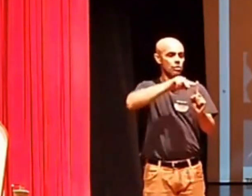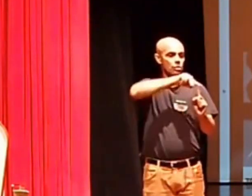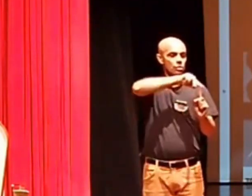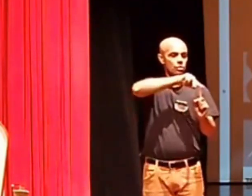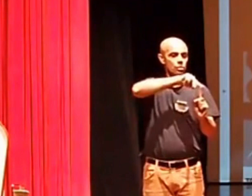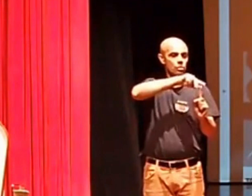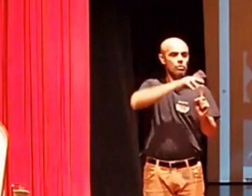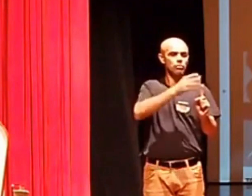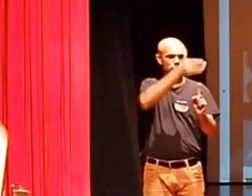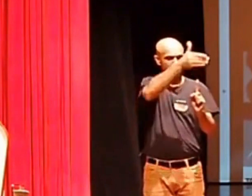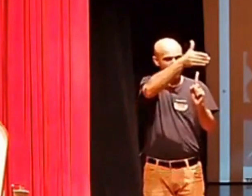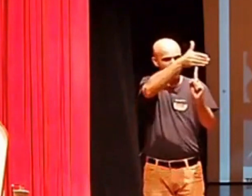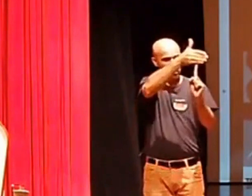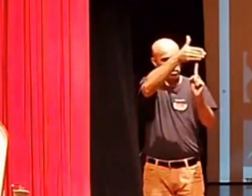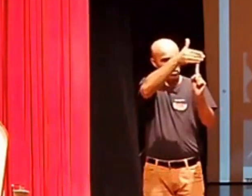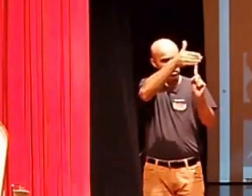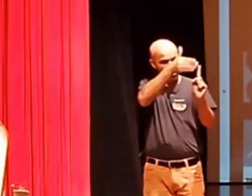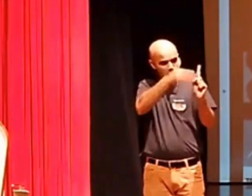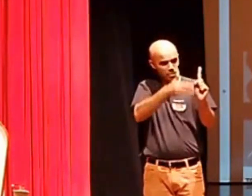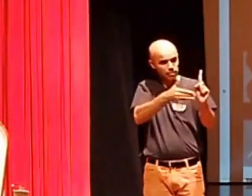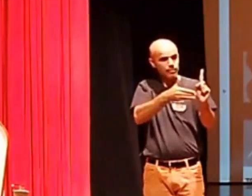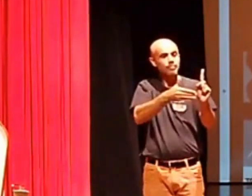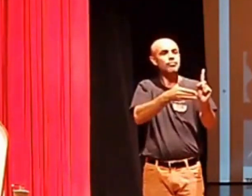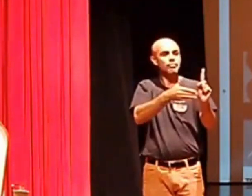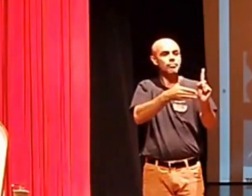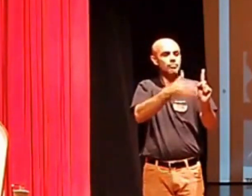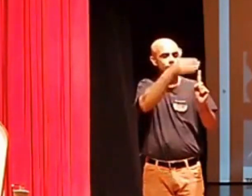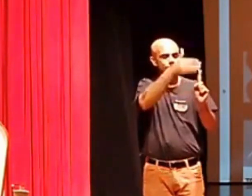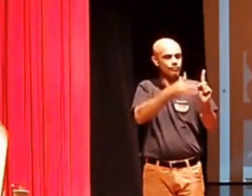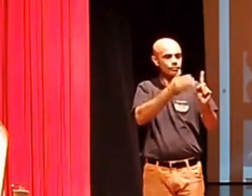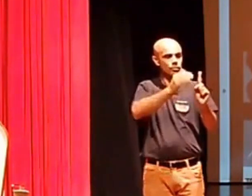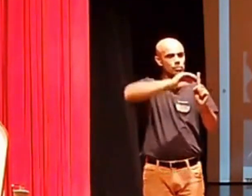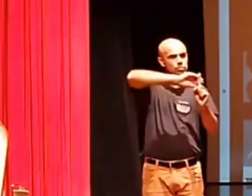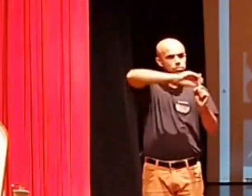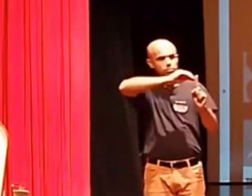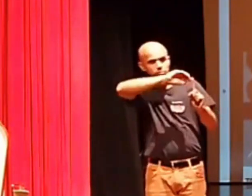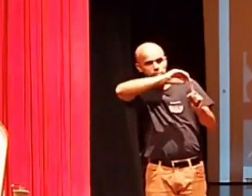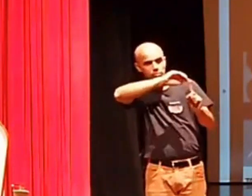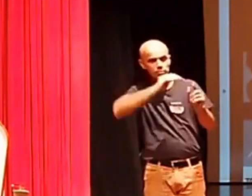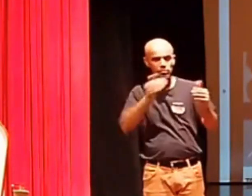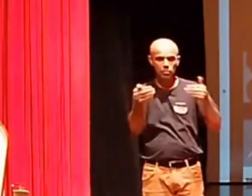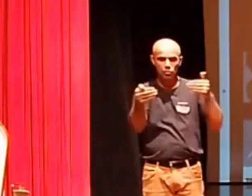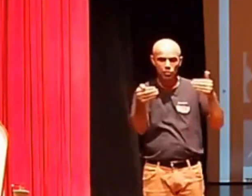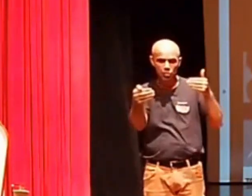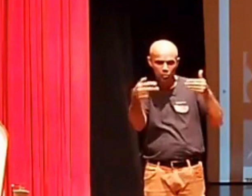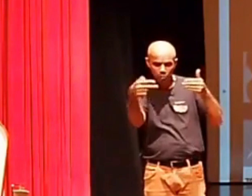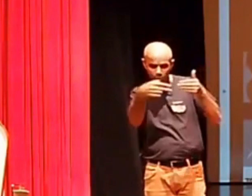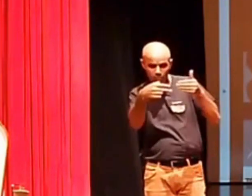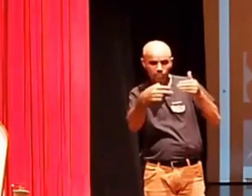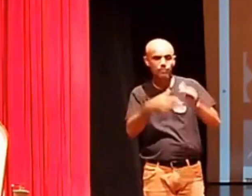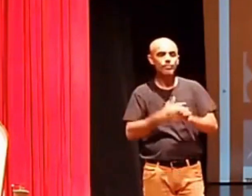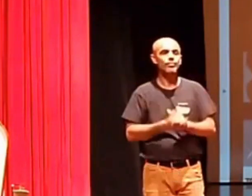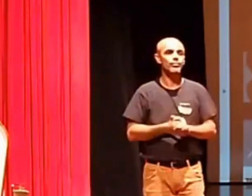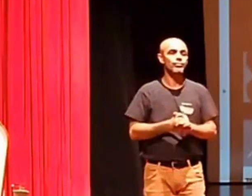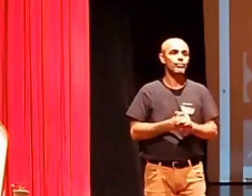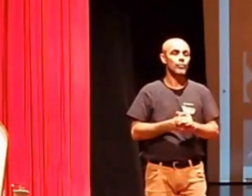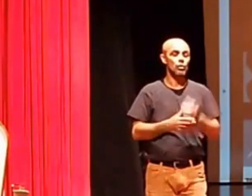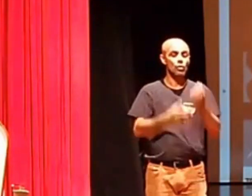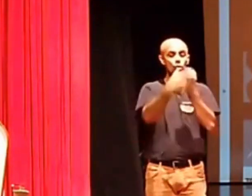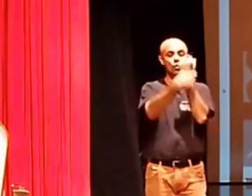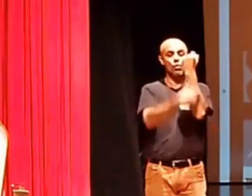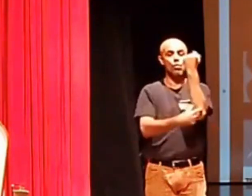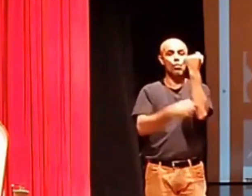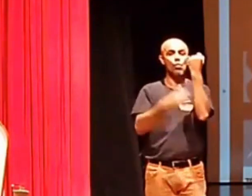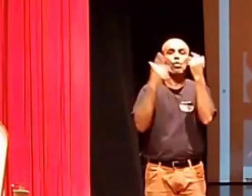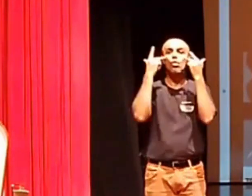estou retificada. Não deixo de estar retificada, tá? E uma coluna normal, com as